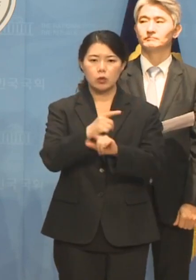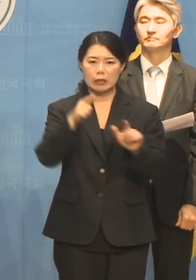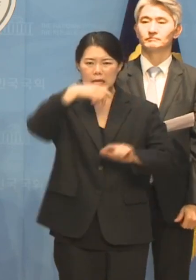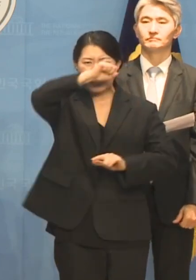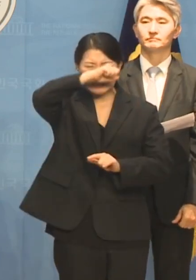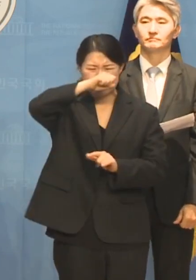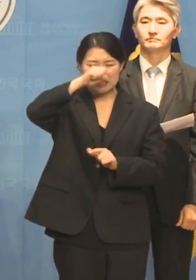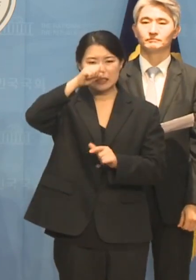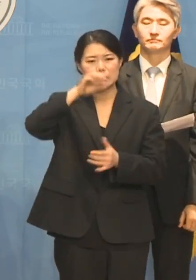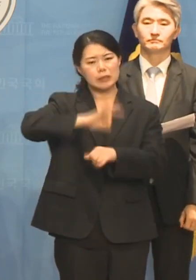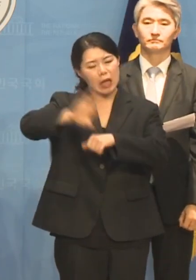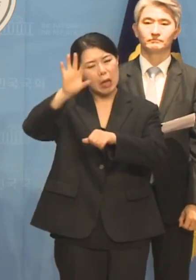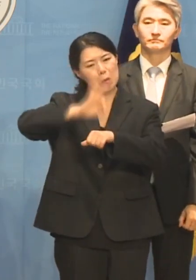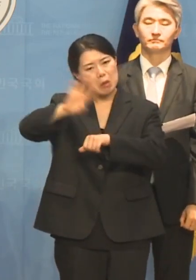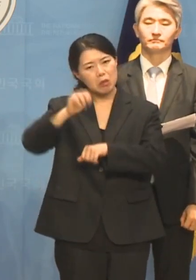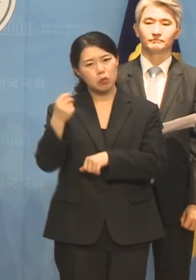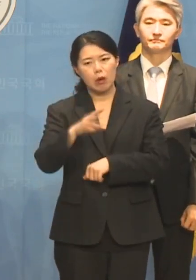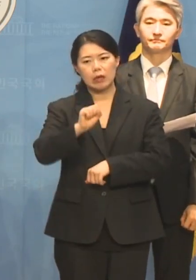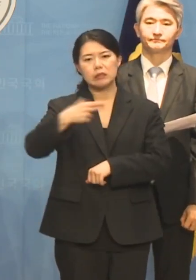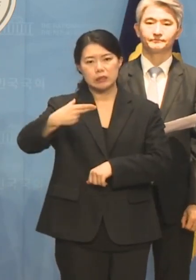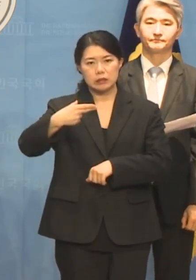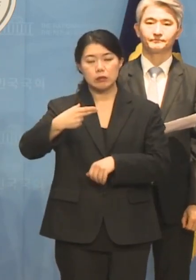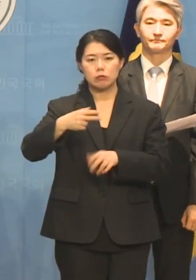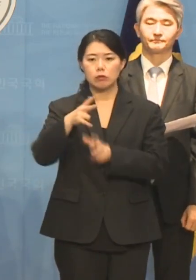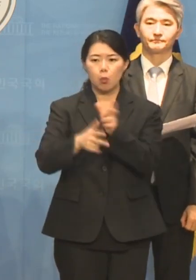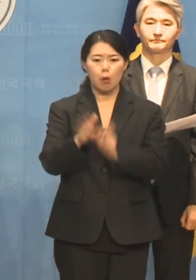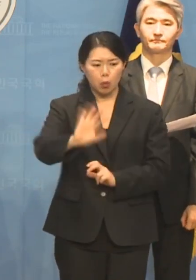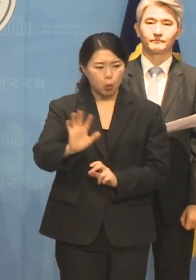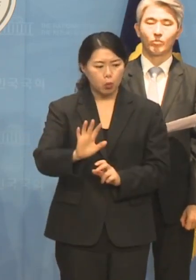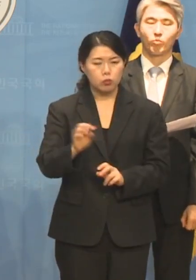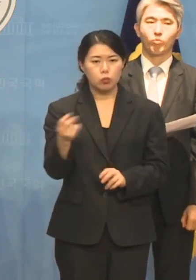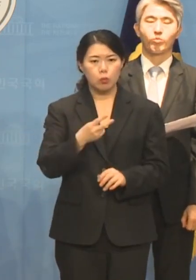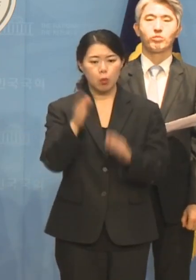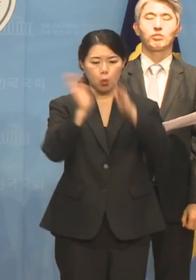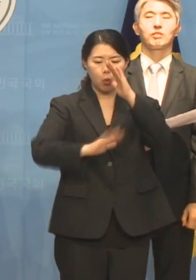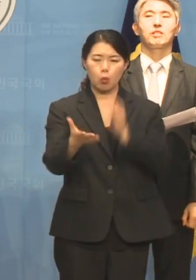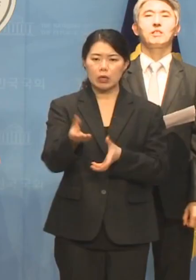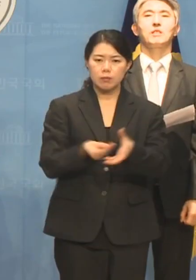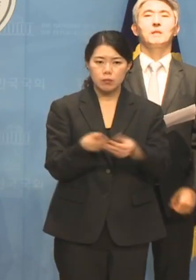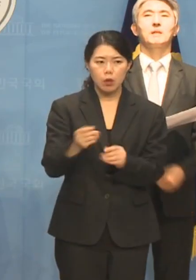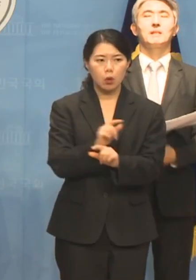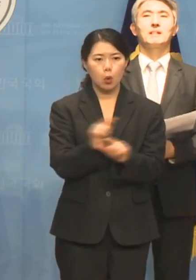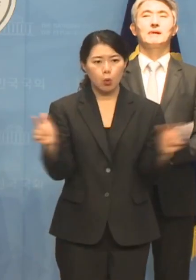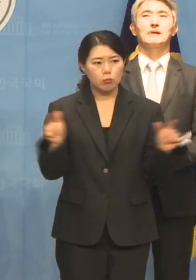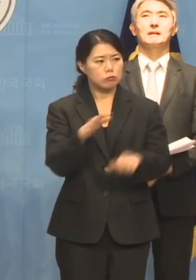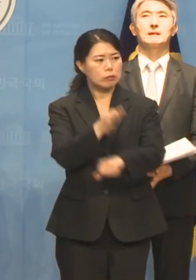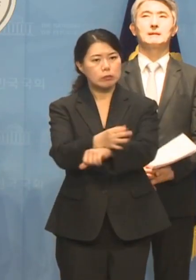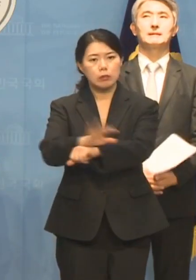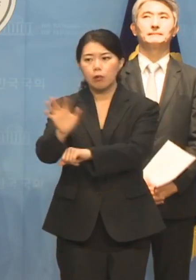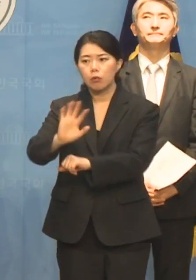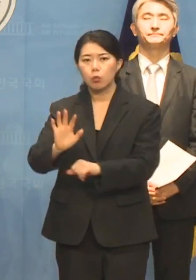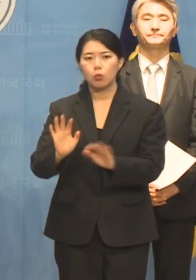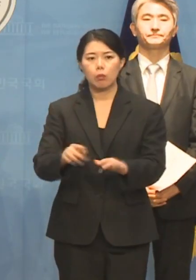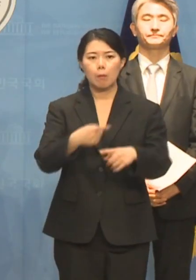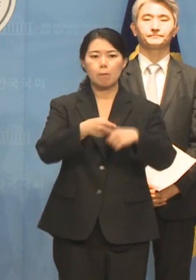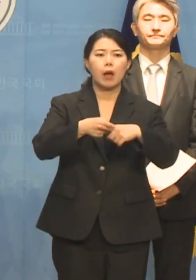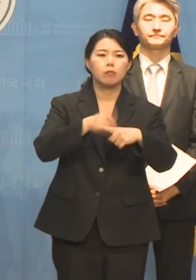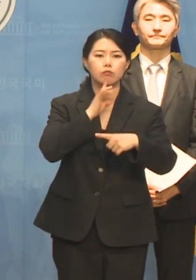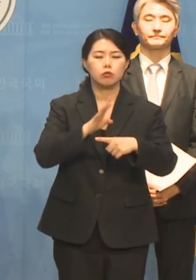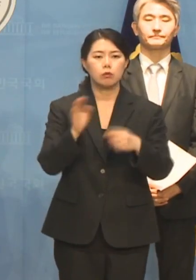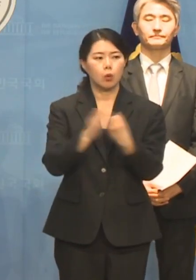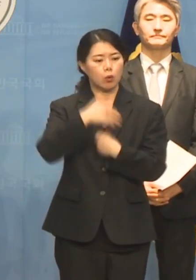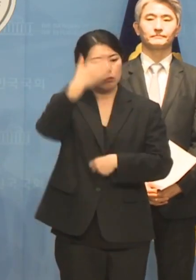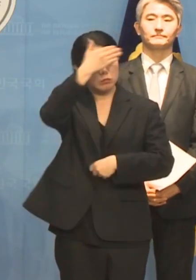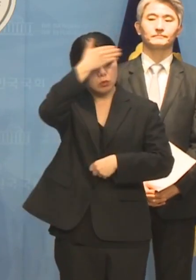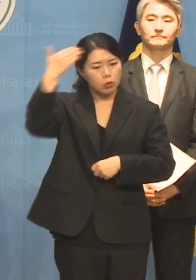사업, SH가 자기 고유 사업들을 하지 않고 특히 공공임대 같은 것들을 충분히 매입하지 않고 반토막을 내서